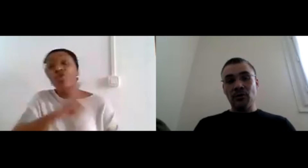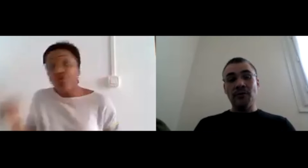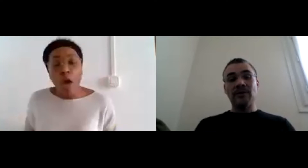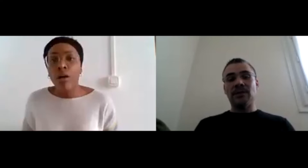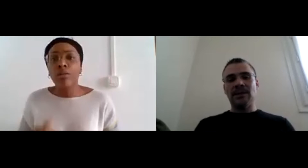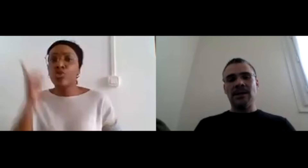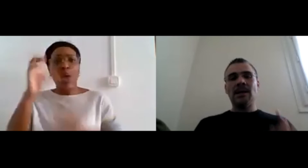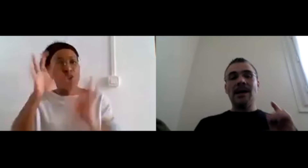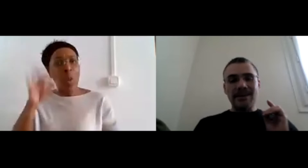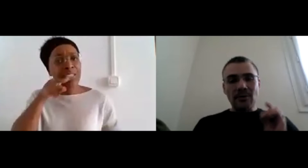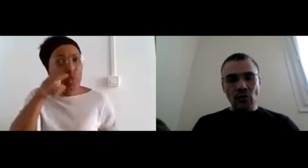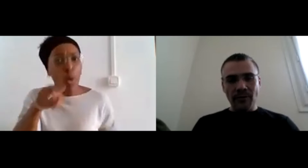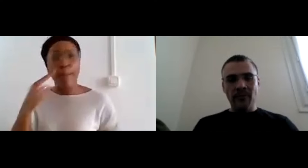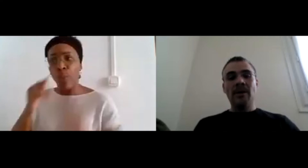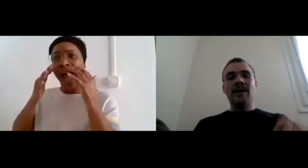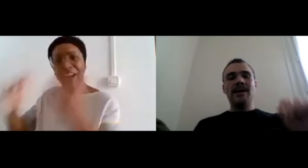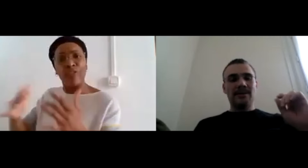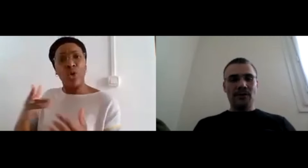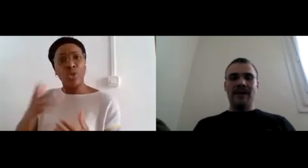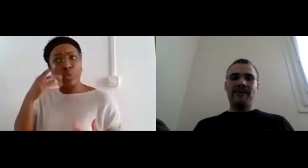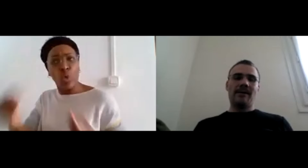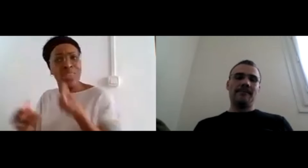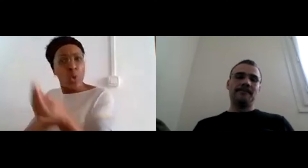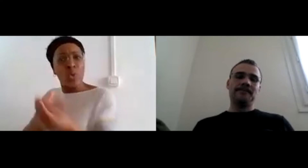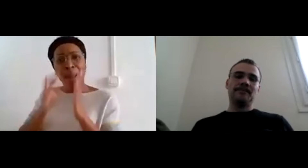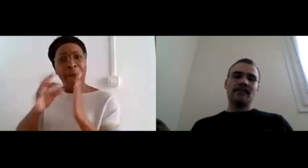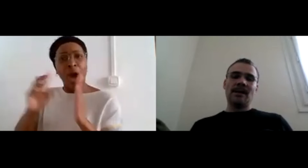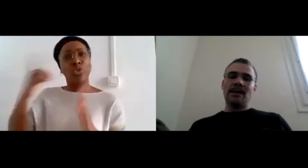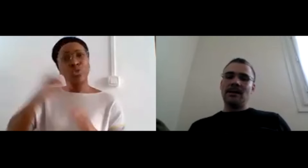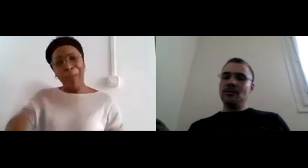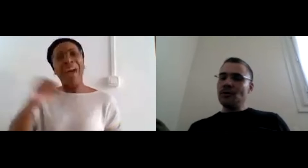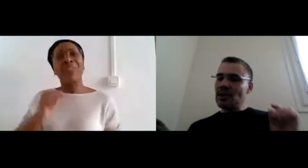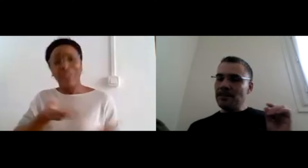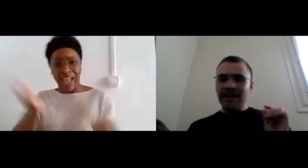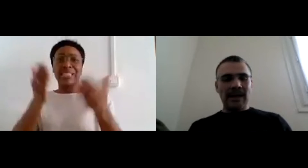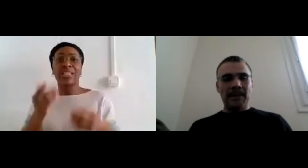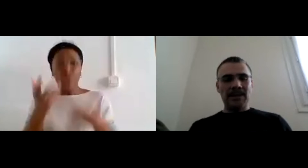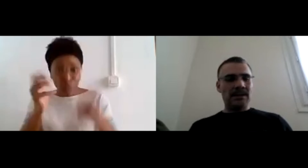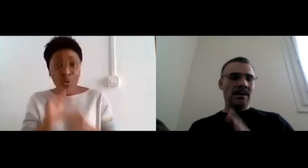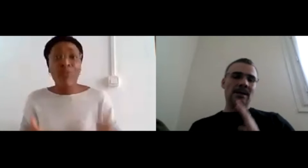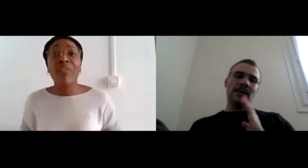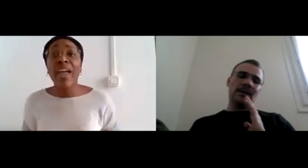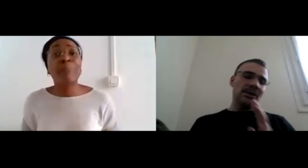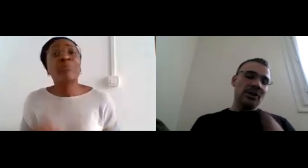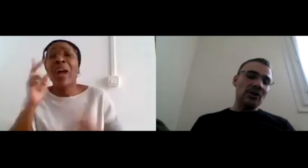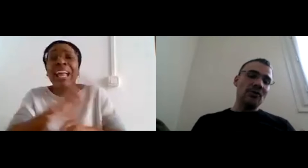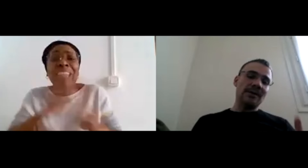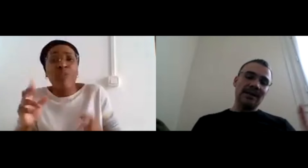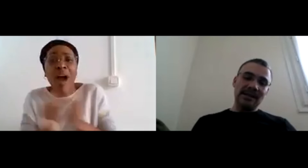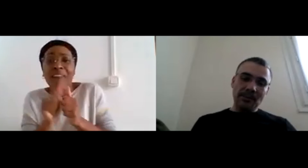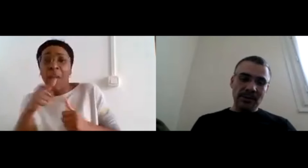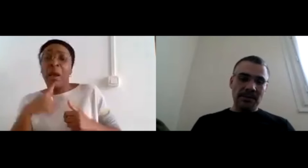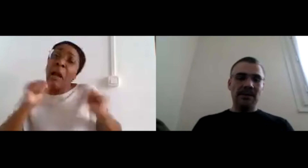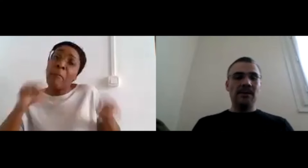environnement. Dieu va t'utiliser. Est-ce que tu le veux? Est-ce que tu vas le faire? Dieu ne cherche pas tes capacités, il cherche juste